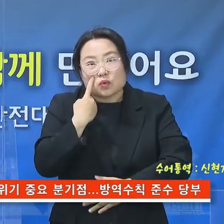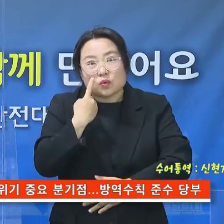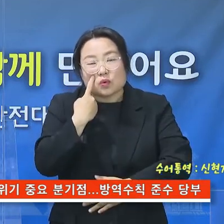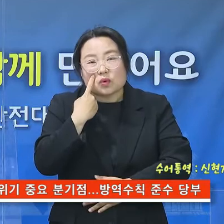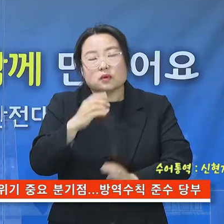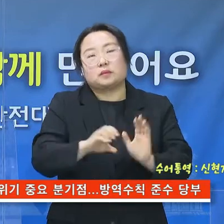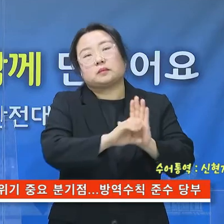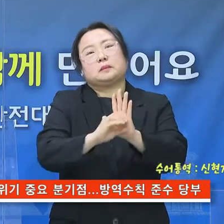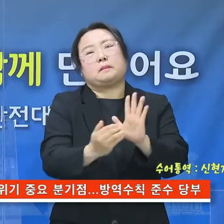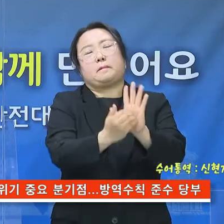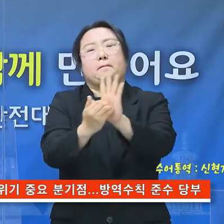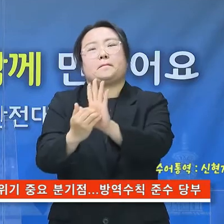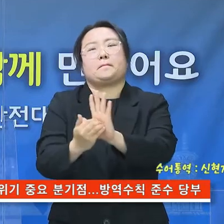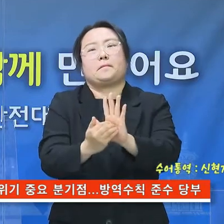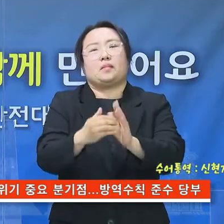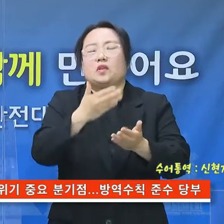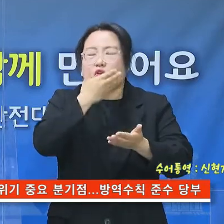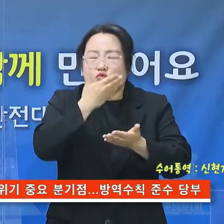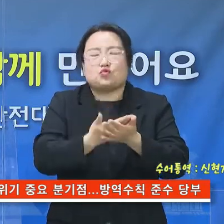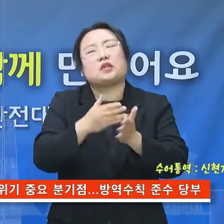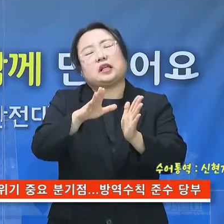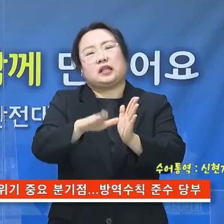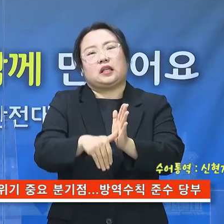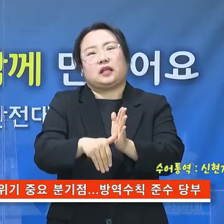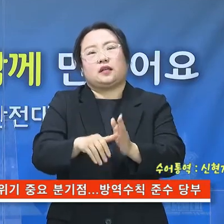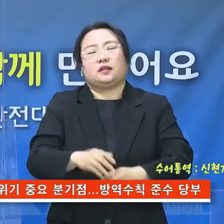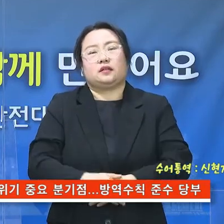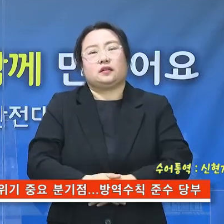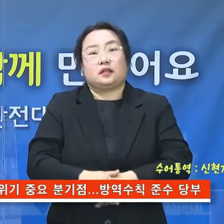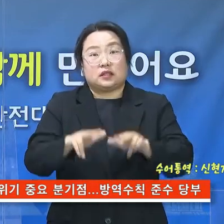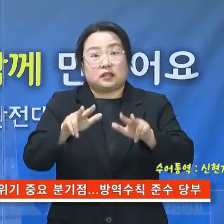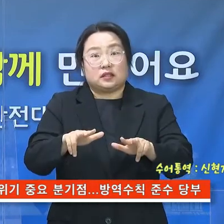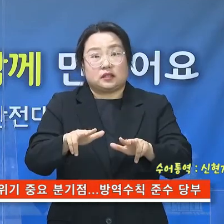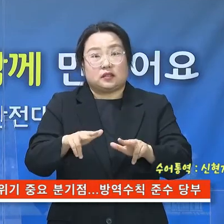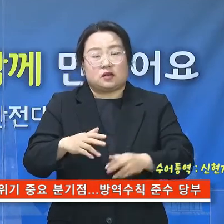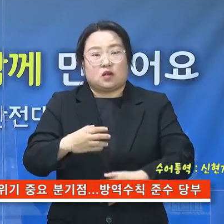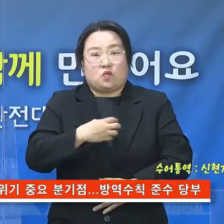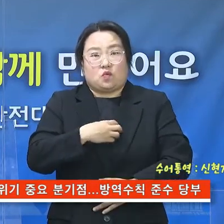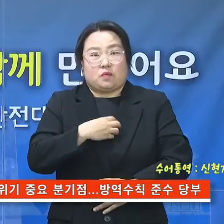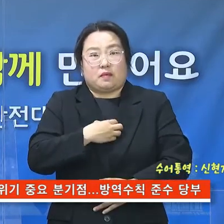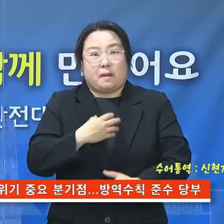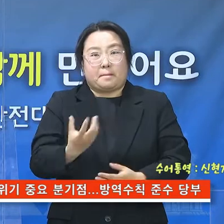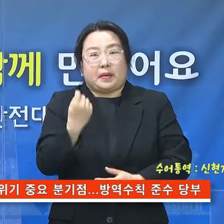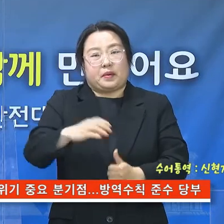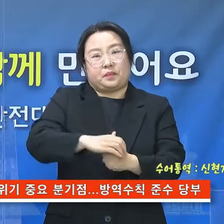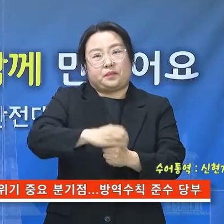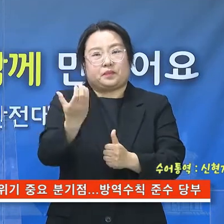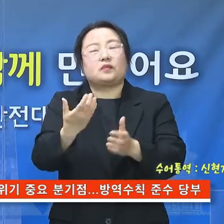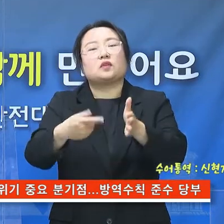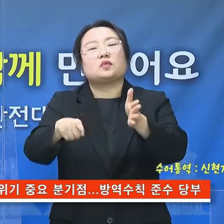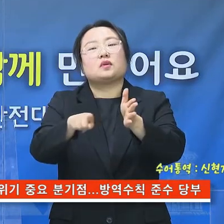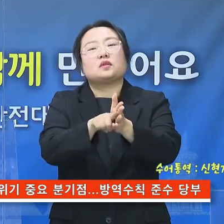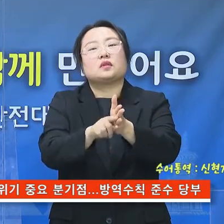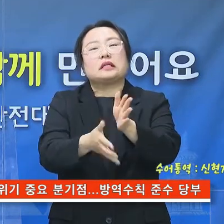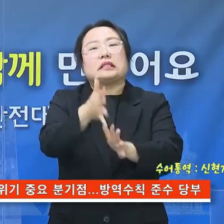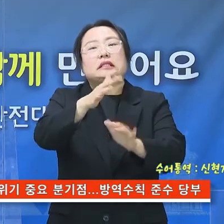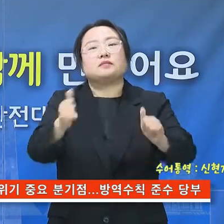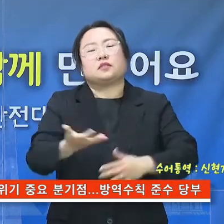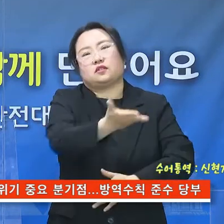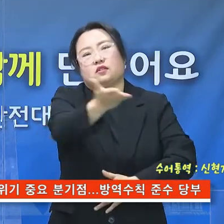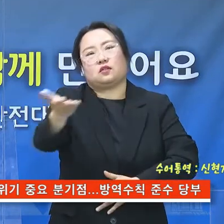중요한 분기점이 될 것으로 보입니다 지금의 위기를 하루 속기 벗어날 수 있도록 시민 여러분의 힘을 모아